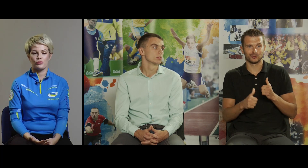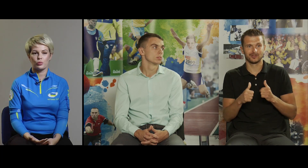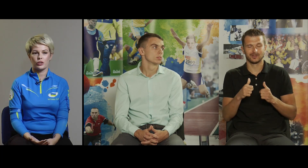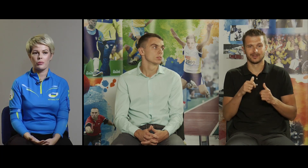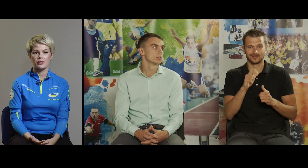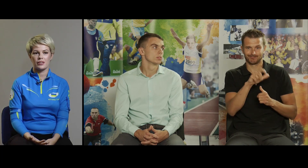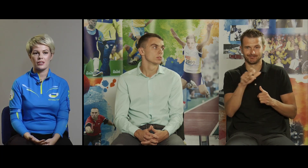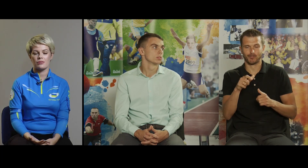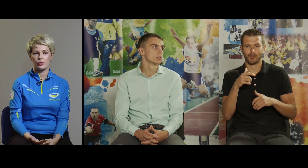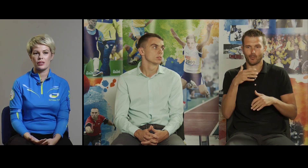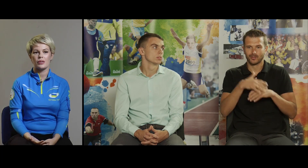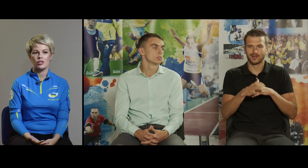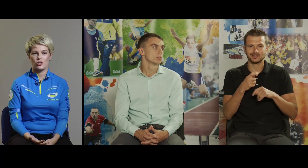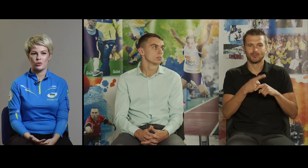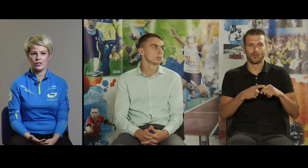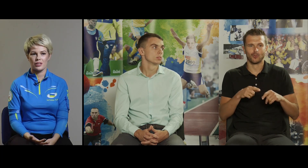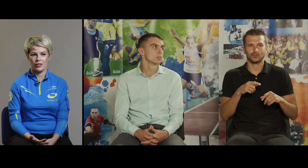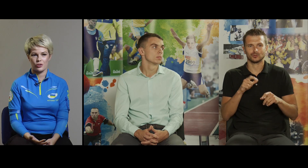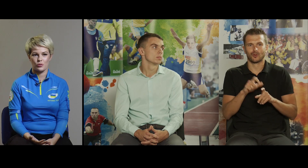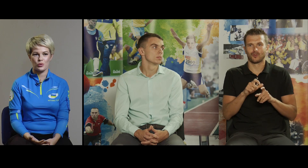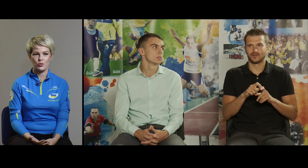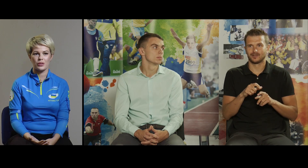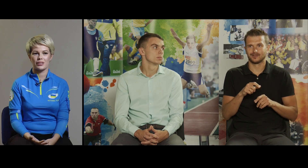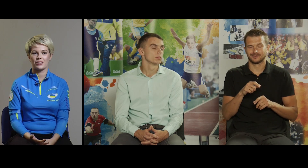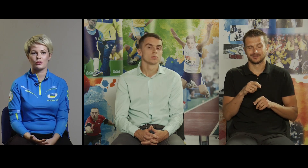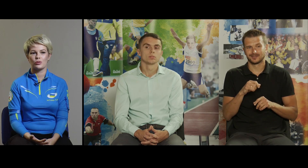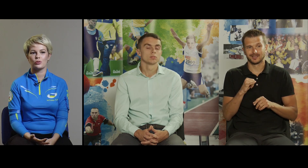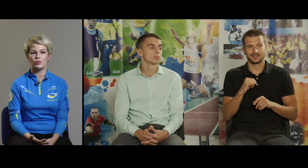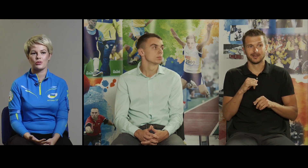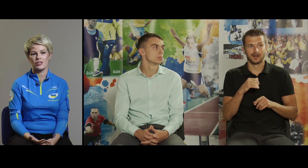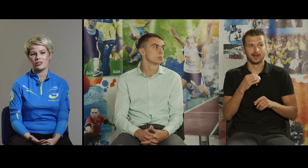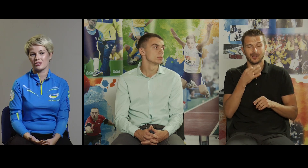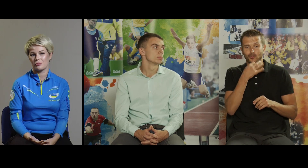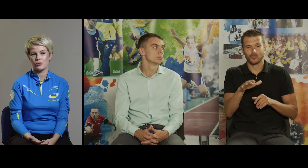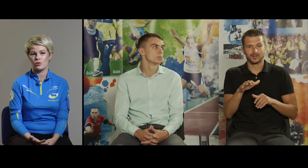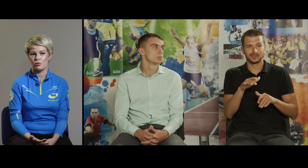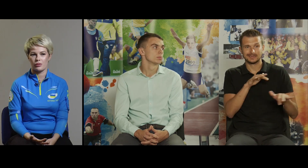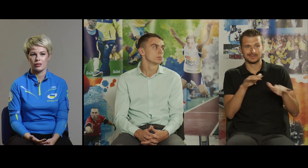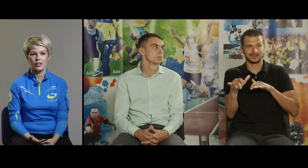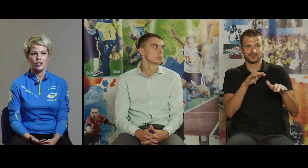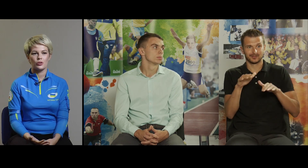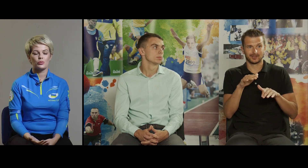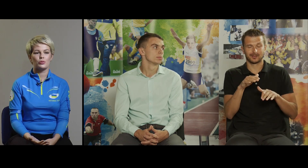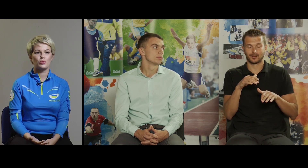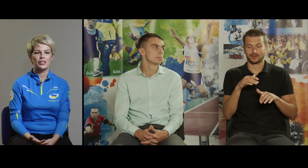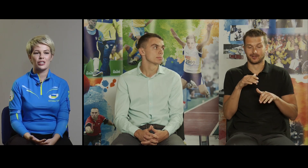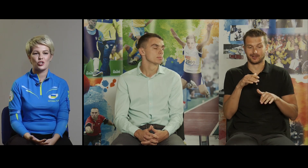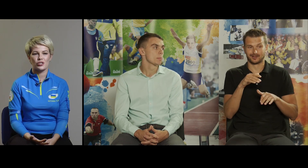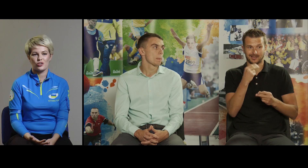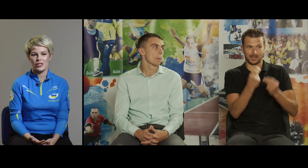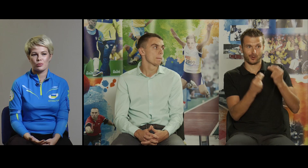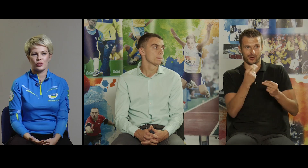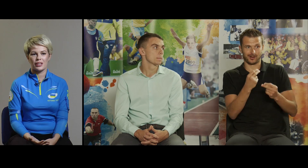у кожній футбольній команді є свої жестові знаки, щоб зрозуміти один одного з півслова. Тому